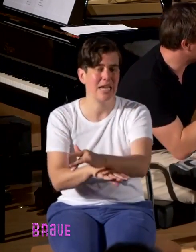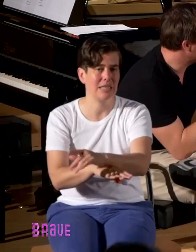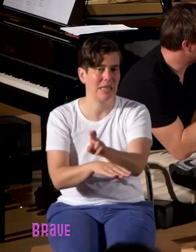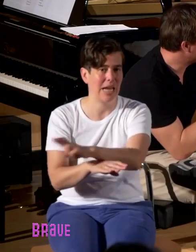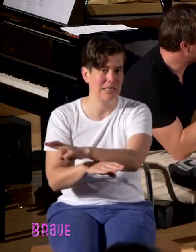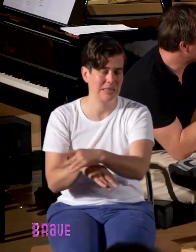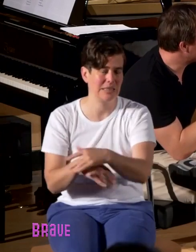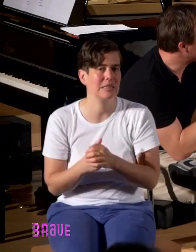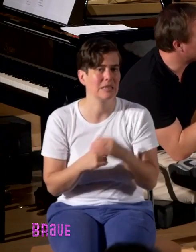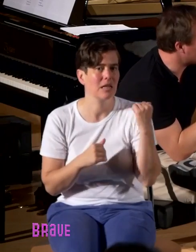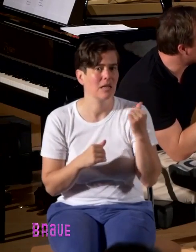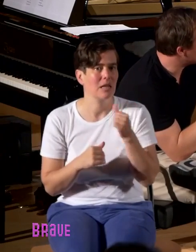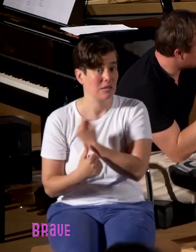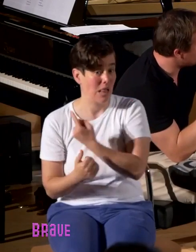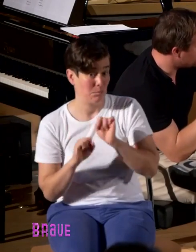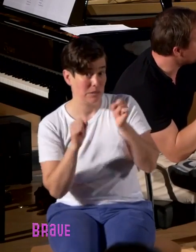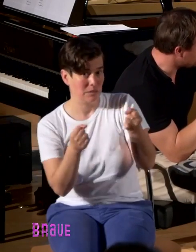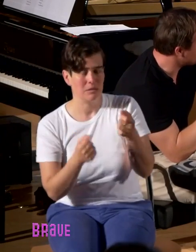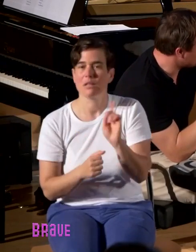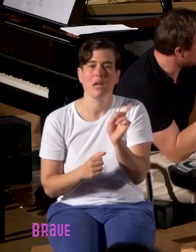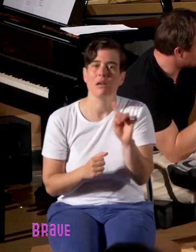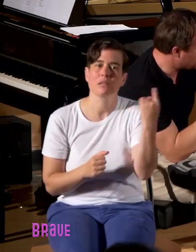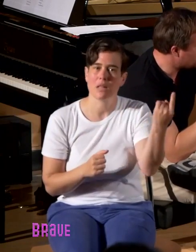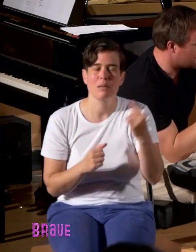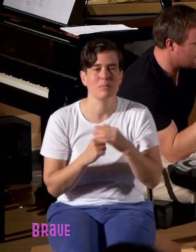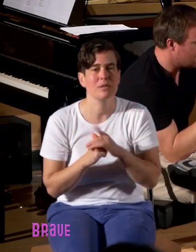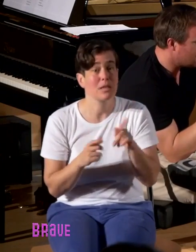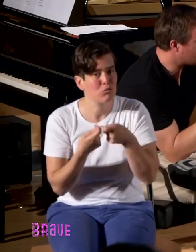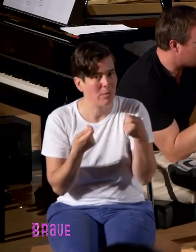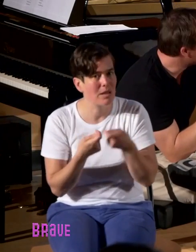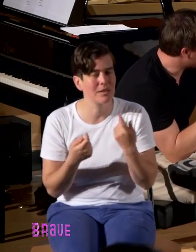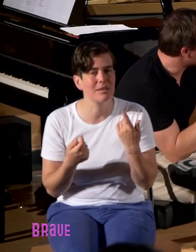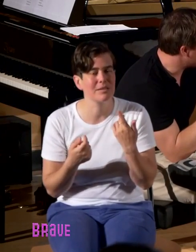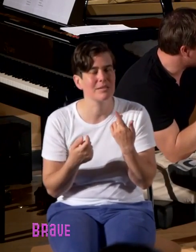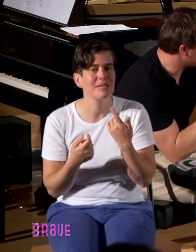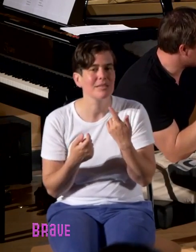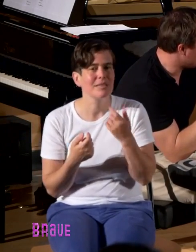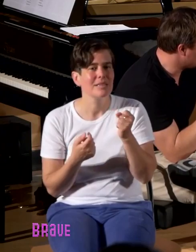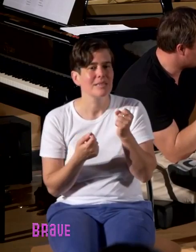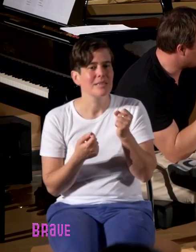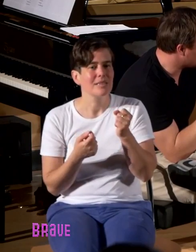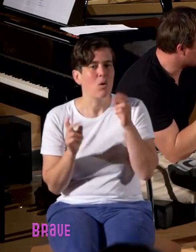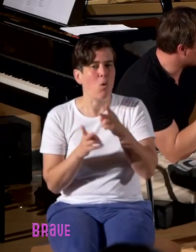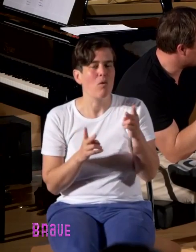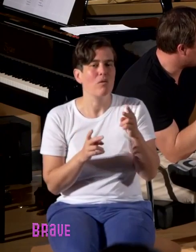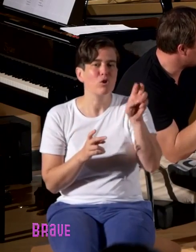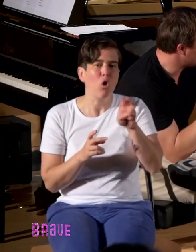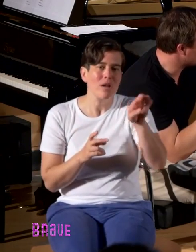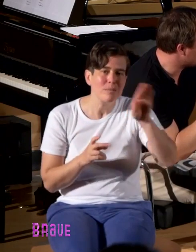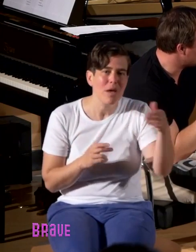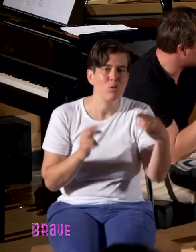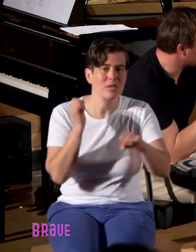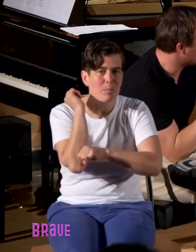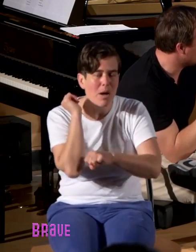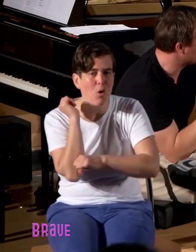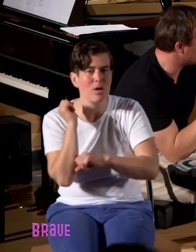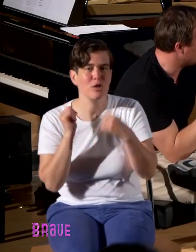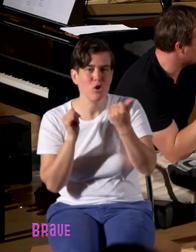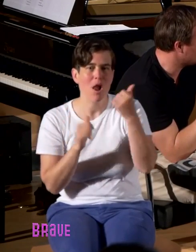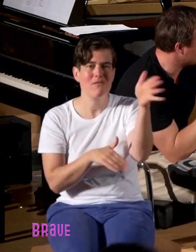sagen. Auf eure Initiative hin? Oder wie kommt Nein. Und das ist jetzt genau das Spannende. Es ist immer ganz einfach, in Kreuzberg oder St. Pauli eine tolle